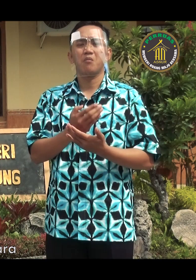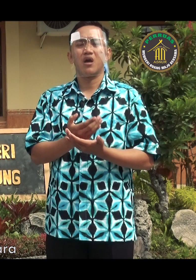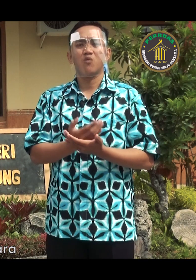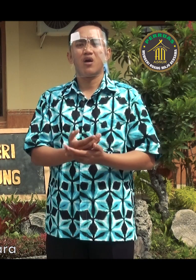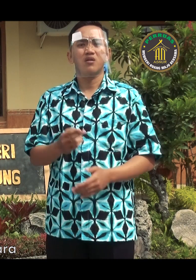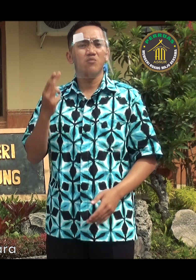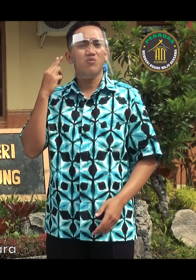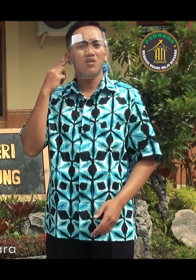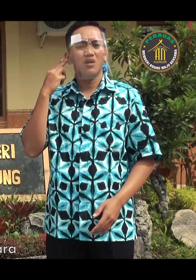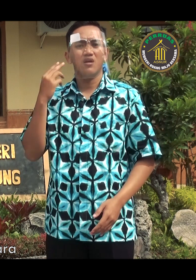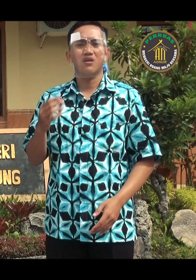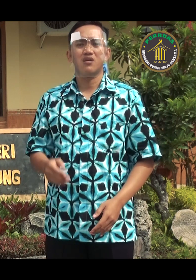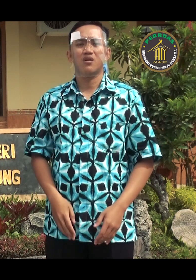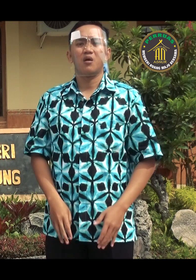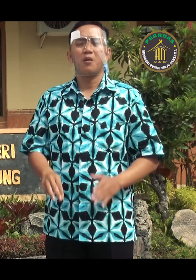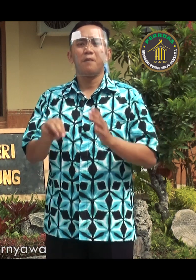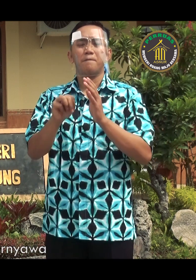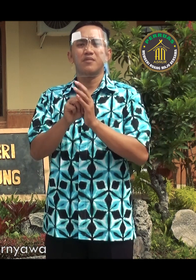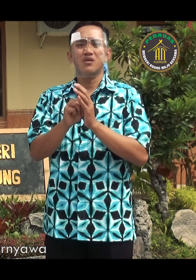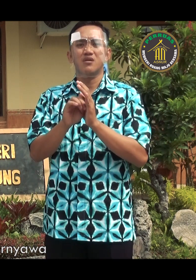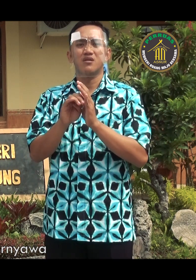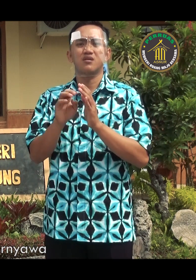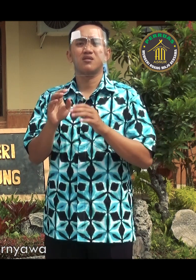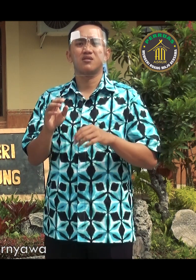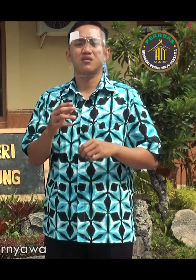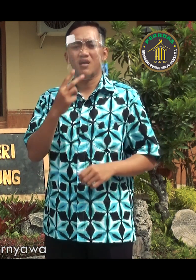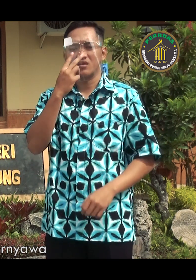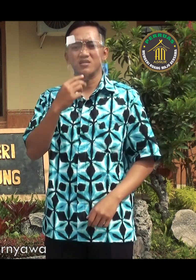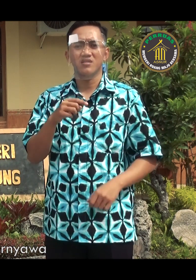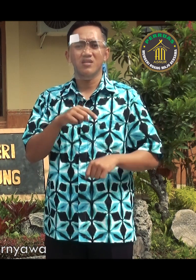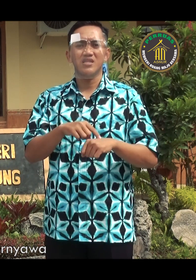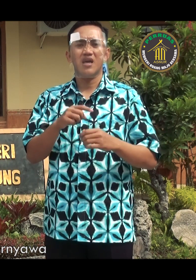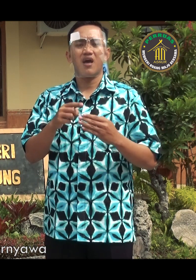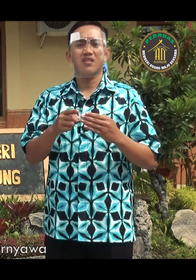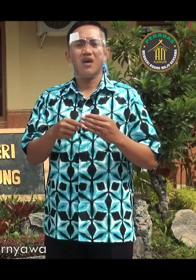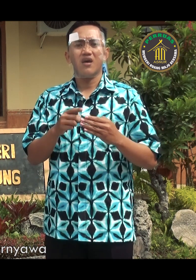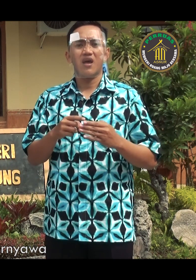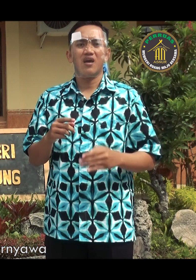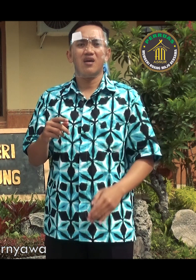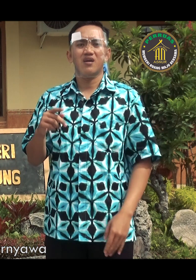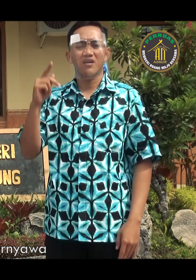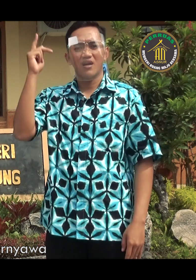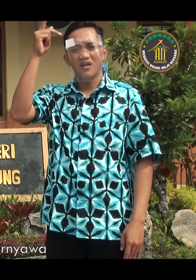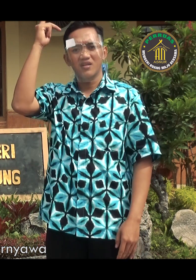menangis di antara karya bangsa tak